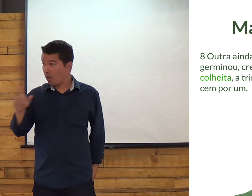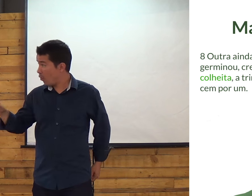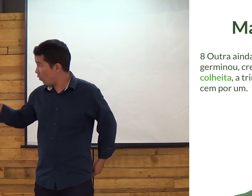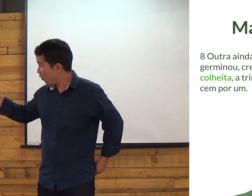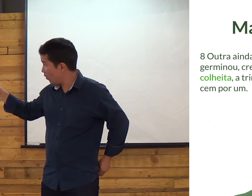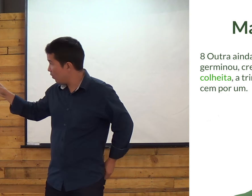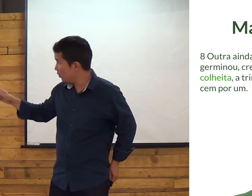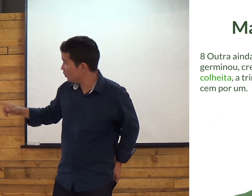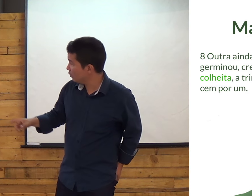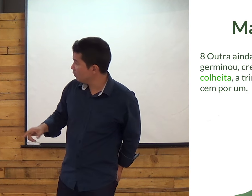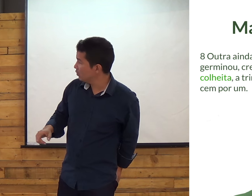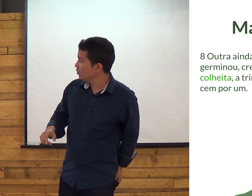Veja ali.